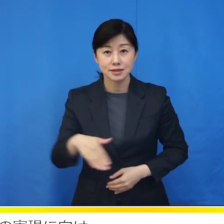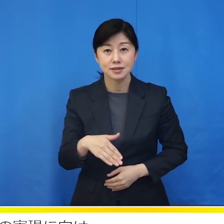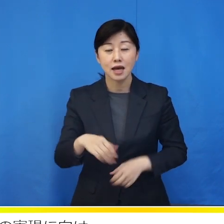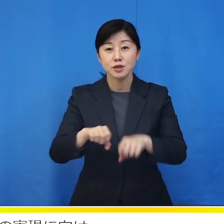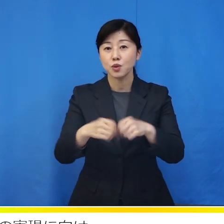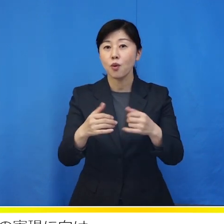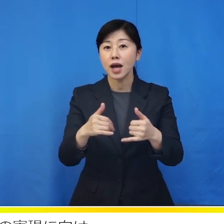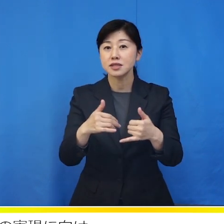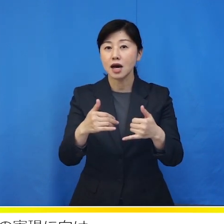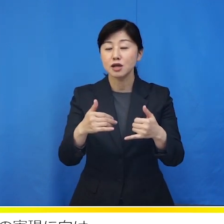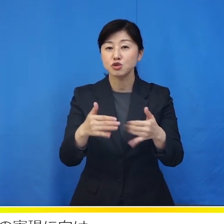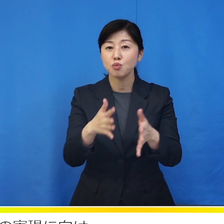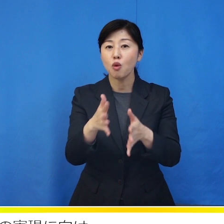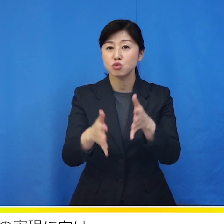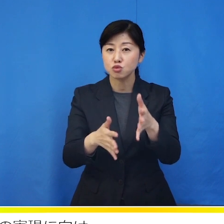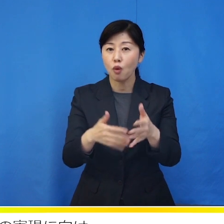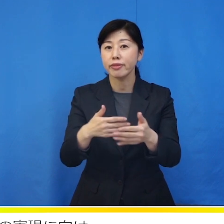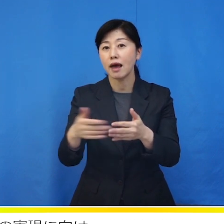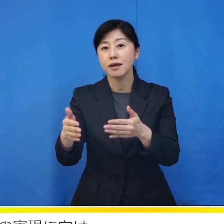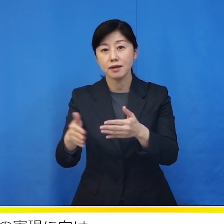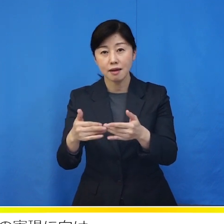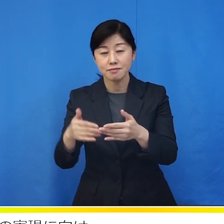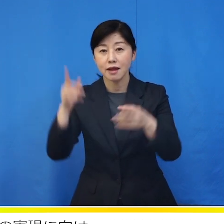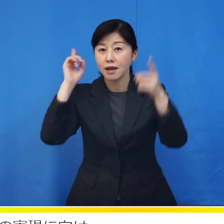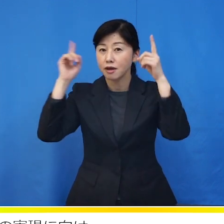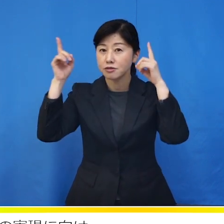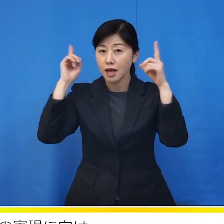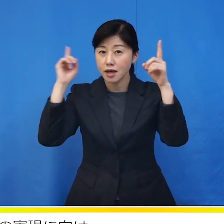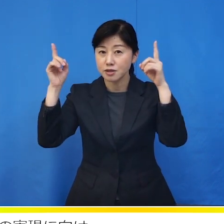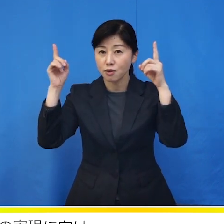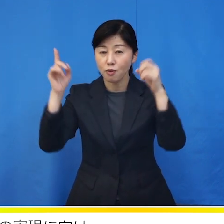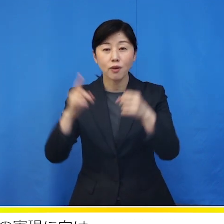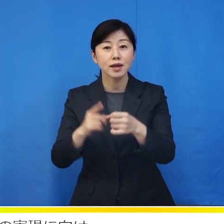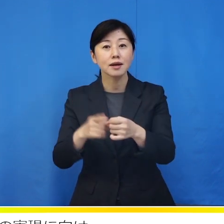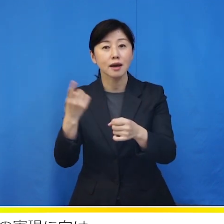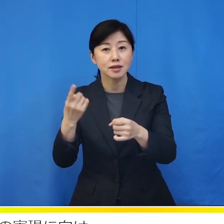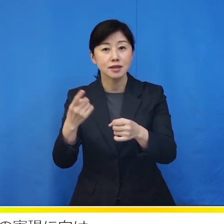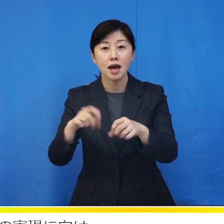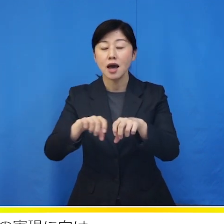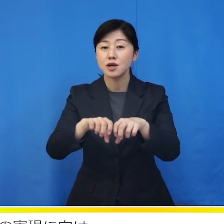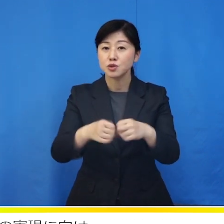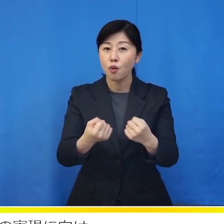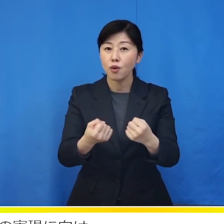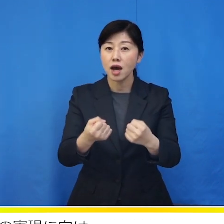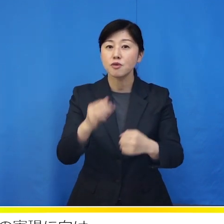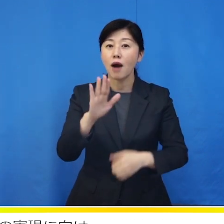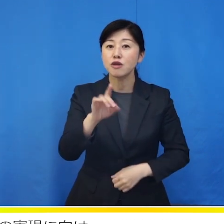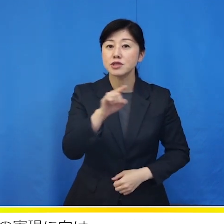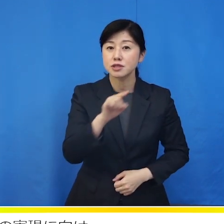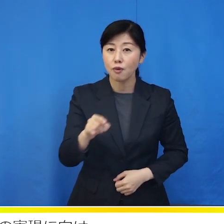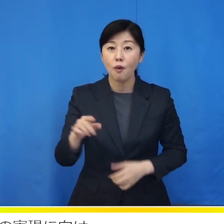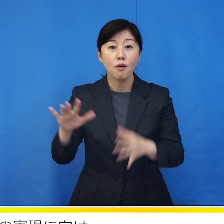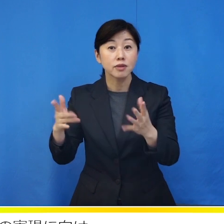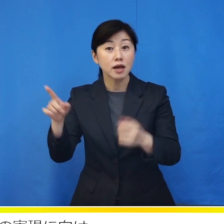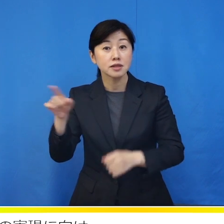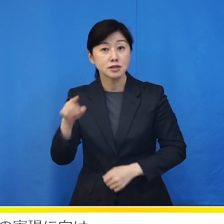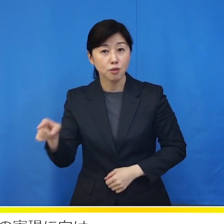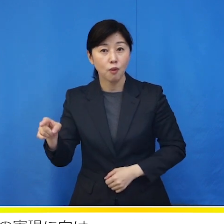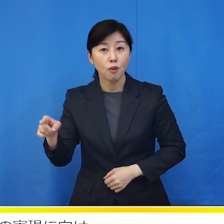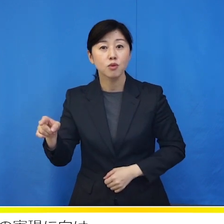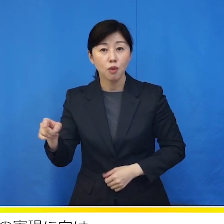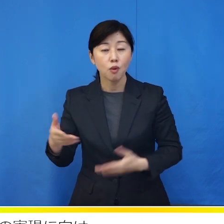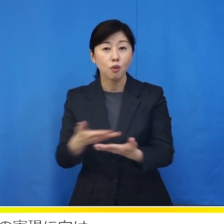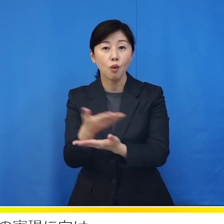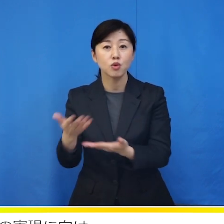提供やスポーツレクレーションを通じた障害のある人とない人の交流を促進しています